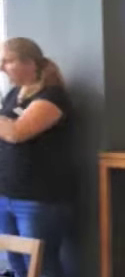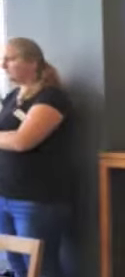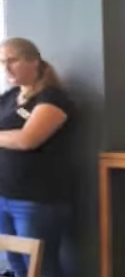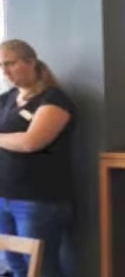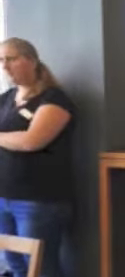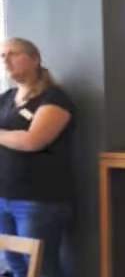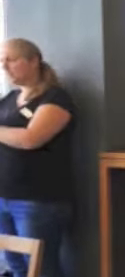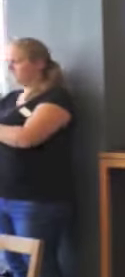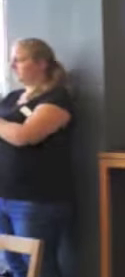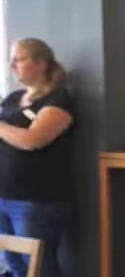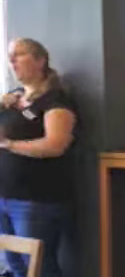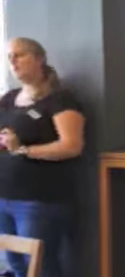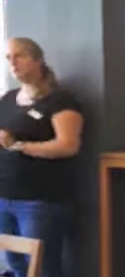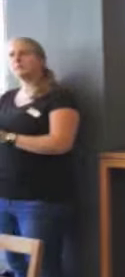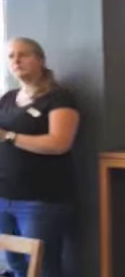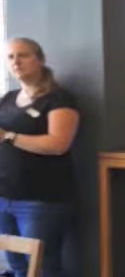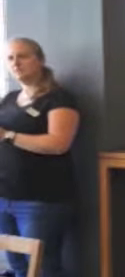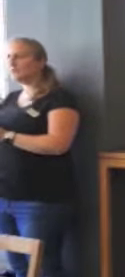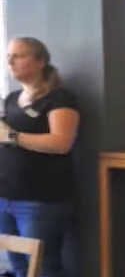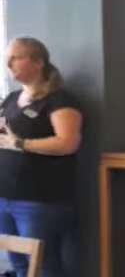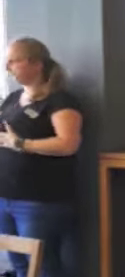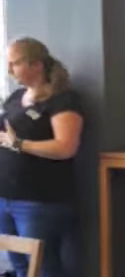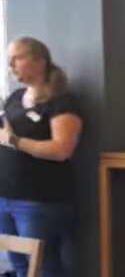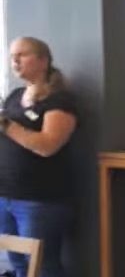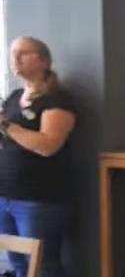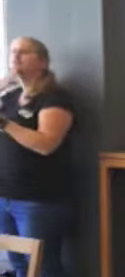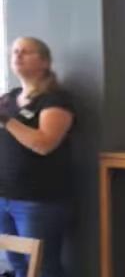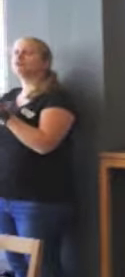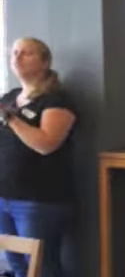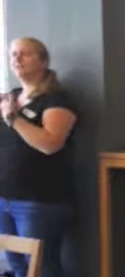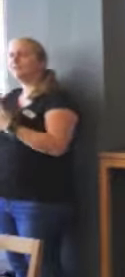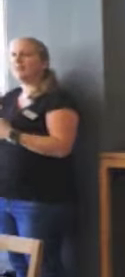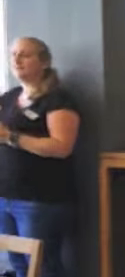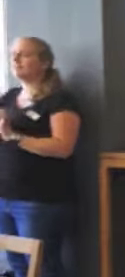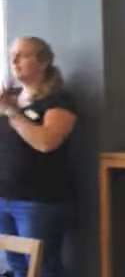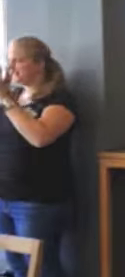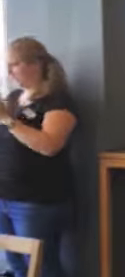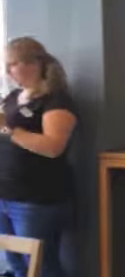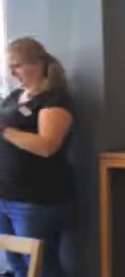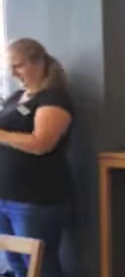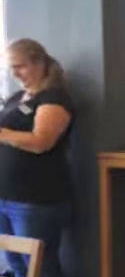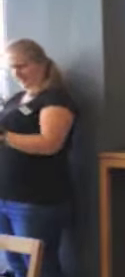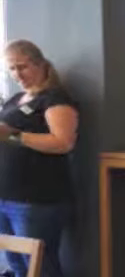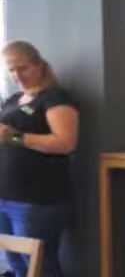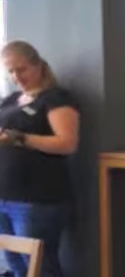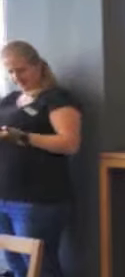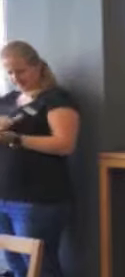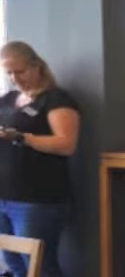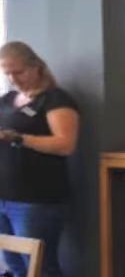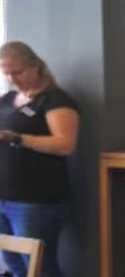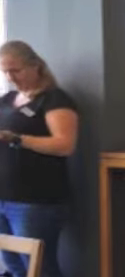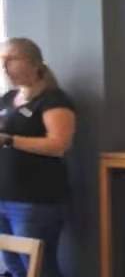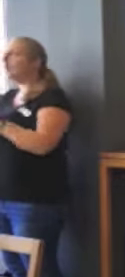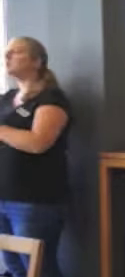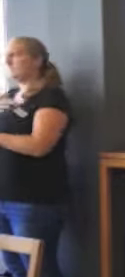känner sig att det är nytta för näringslivet. Att just det pappret som jag skannar in kan vara göra att en gruva öppnar i min kommun